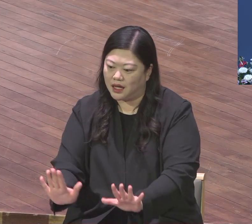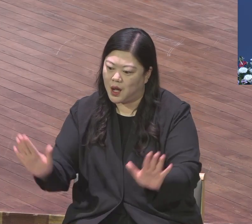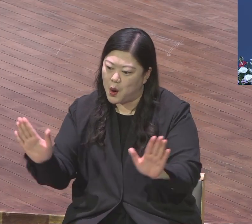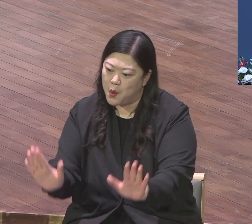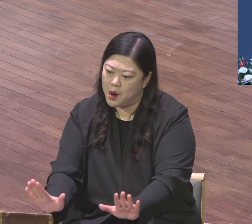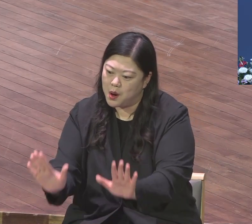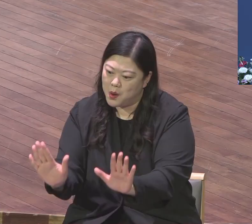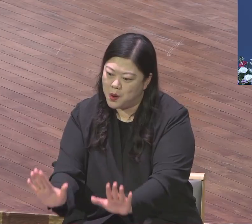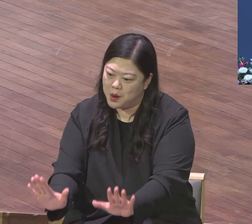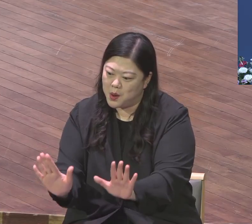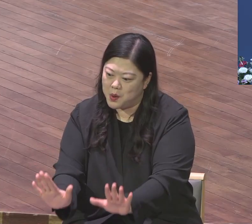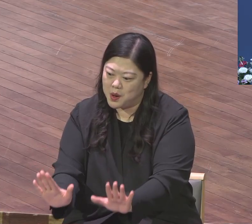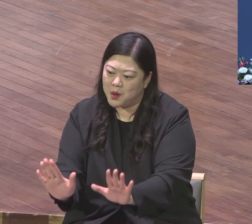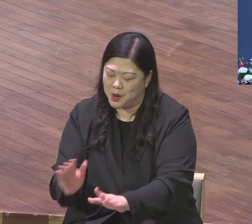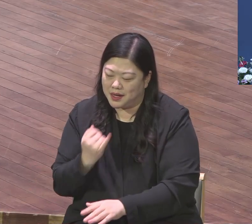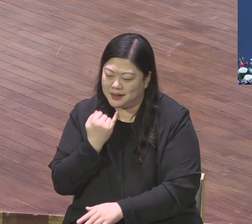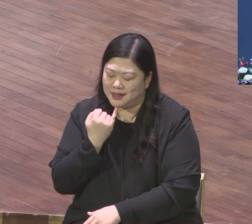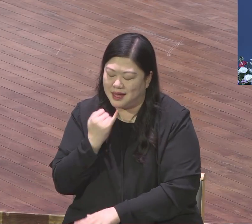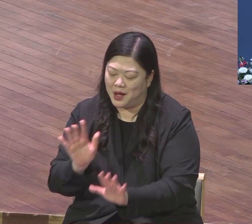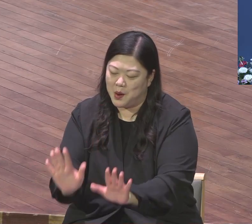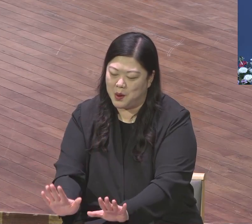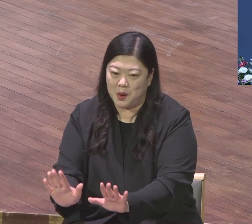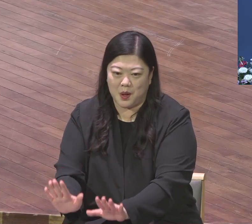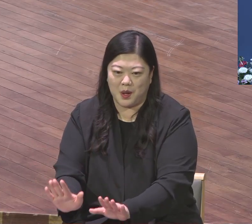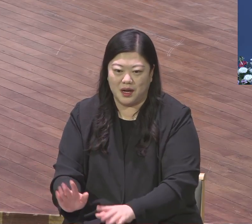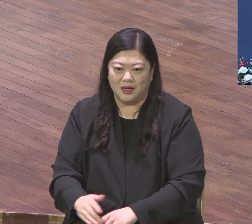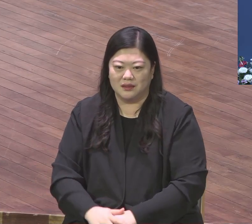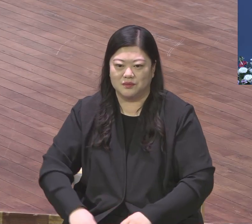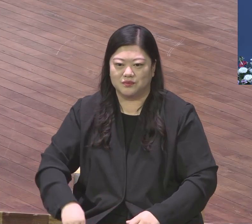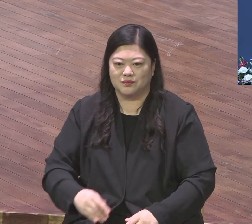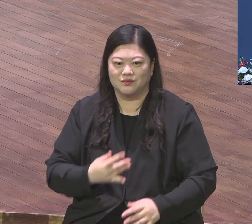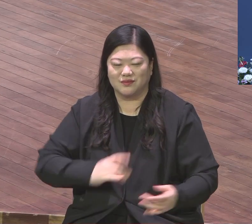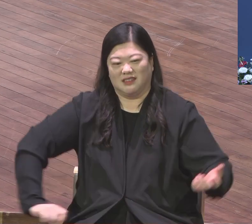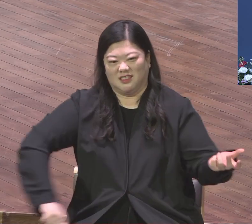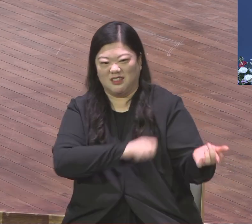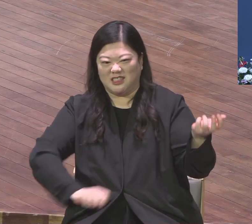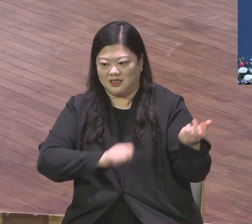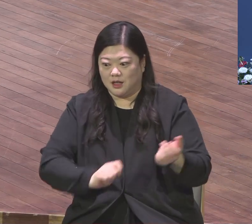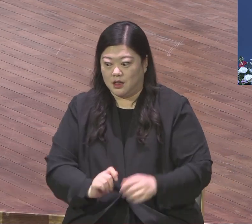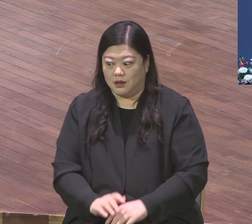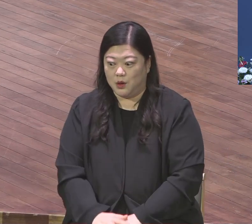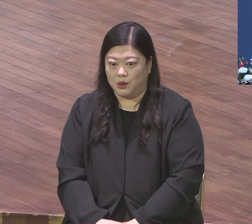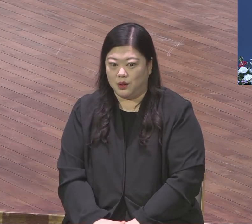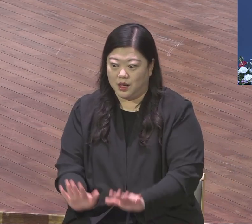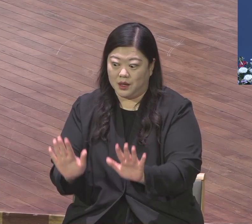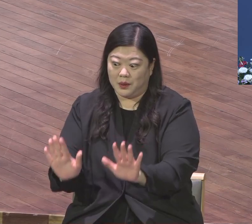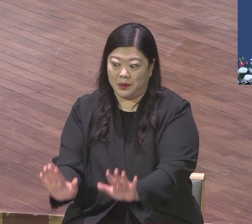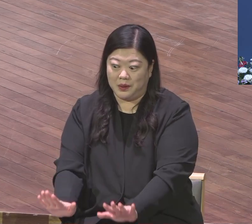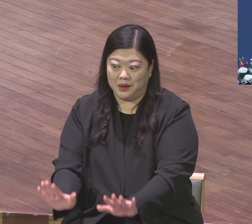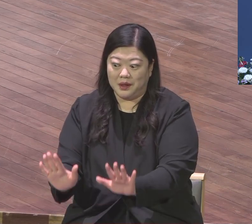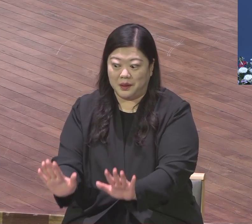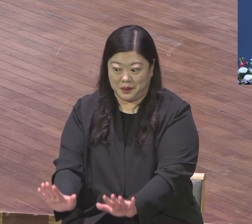바랍니다. 트럼펫인지 뭔지 하여튼 너무 세가지고 저 깜짝 놀랐어요.